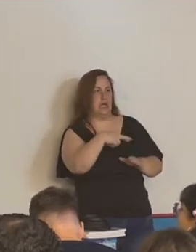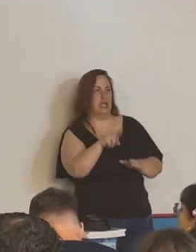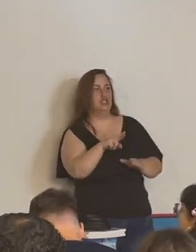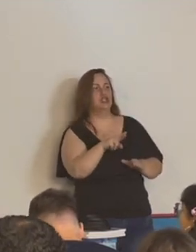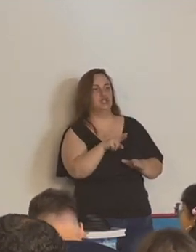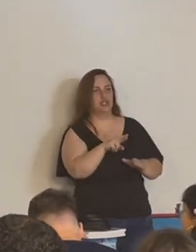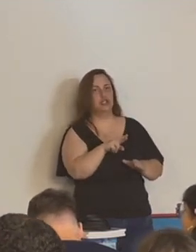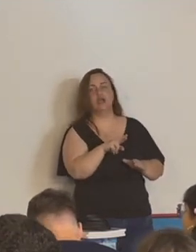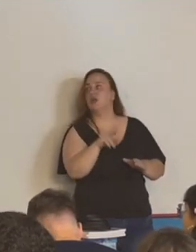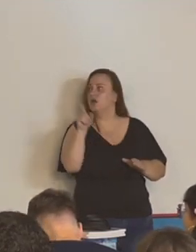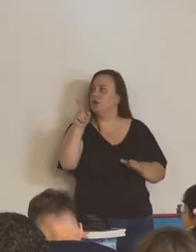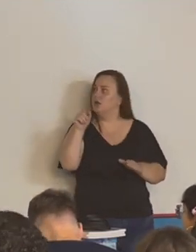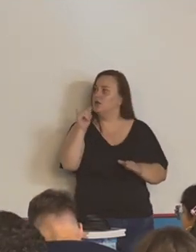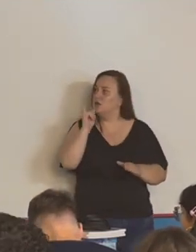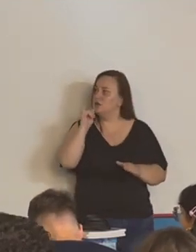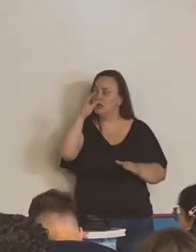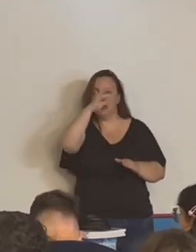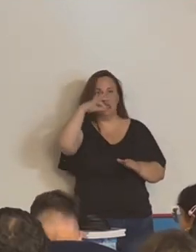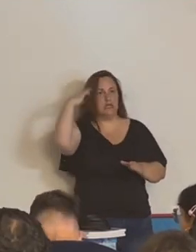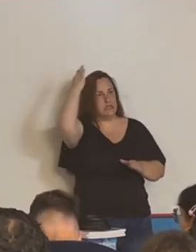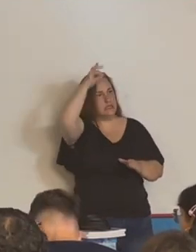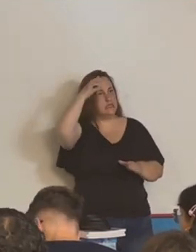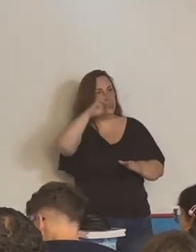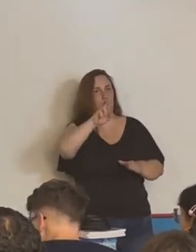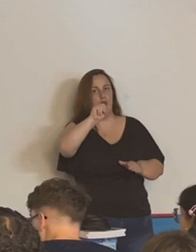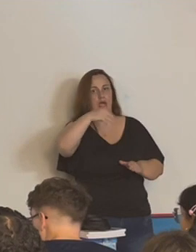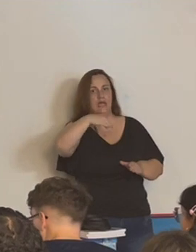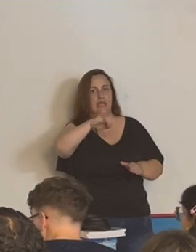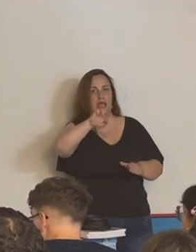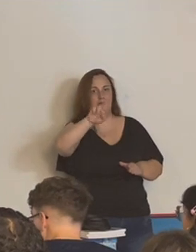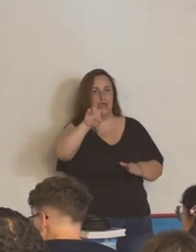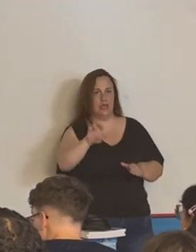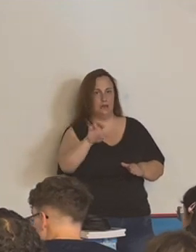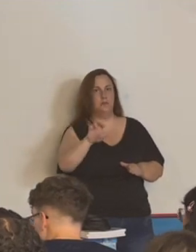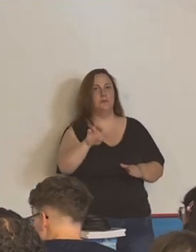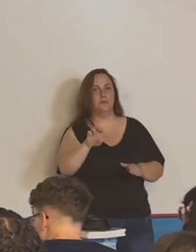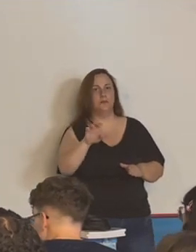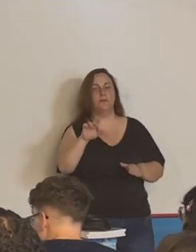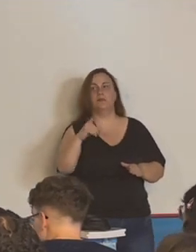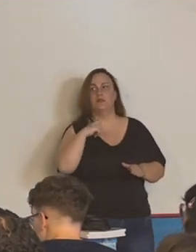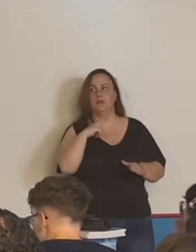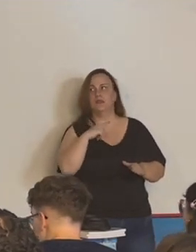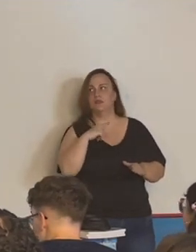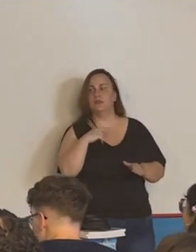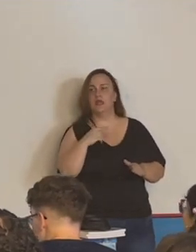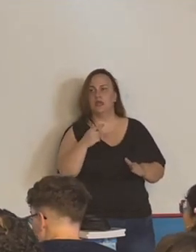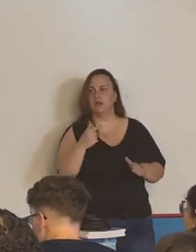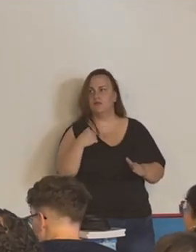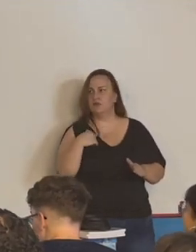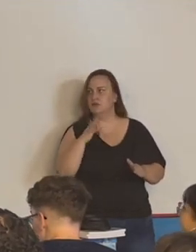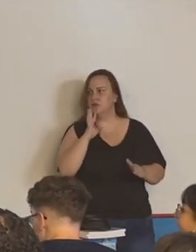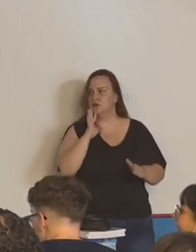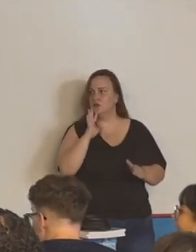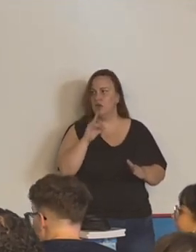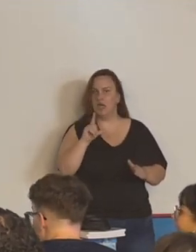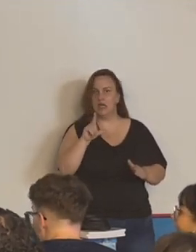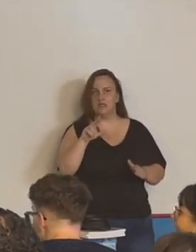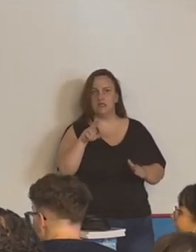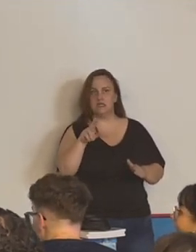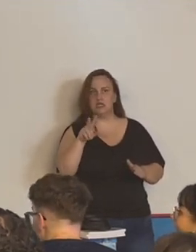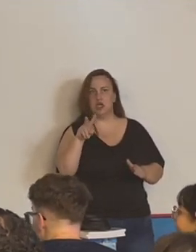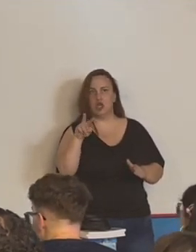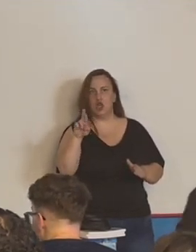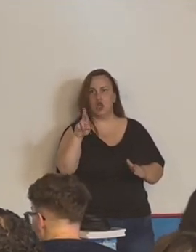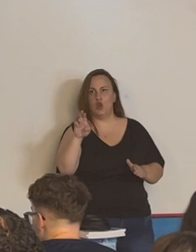Então, esse santo, que é o Santo Ranieri, ele, numa tela que tem no Louvre, acho que não tem essa tela aqui,